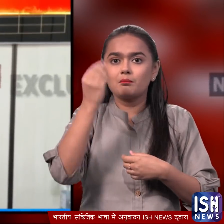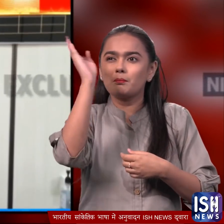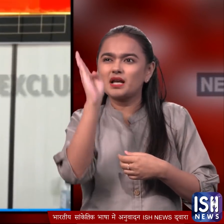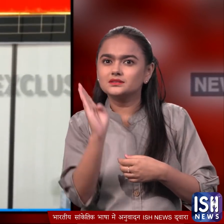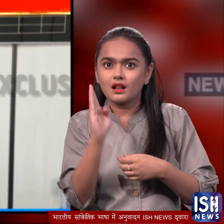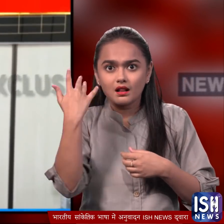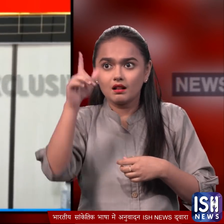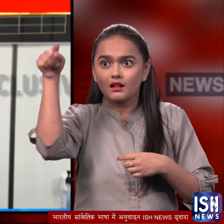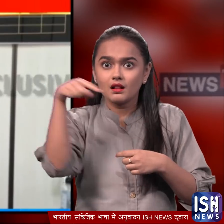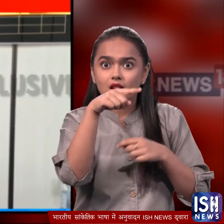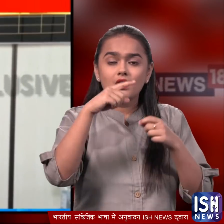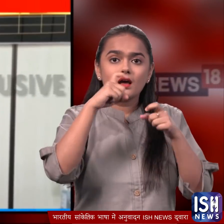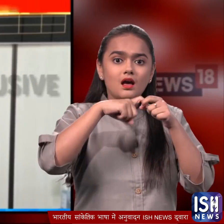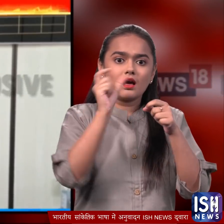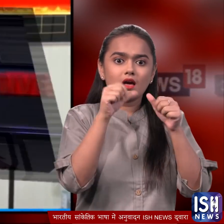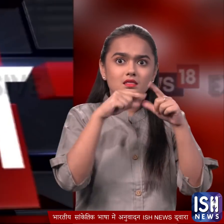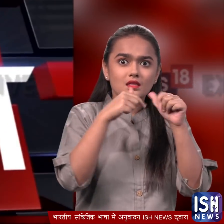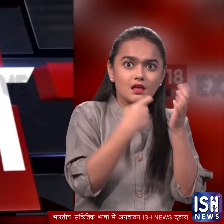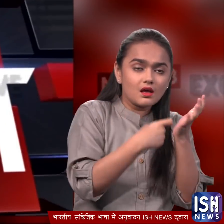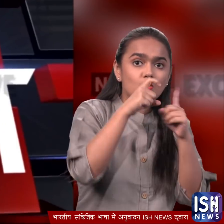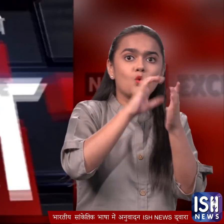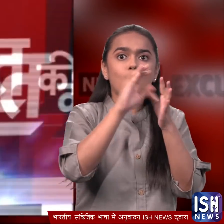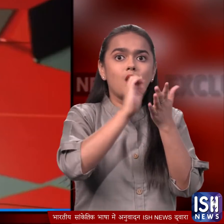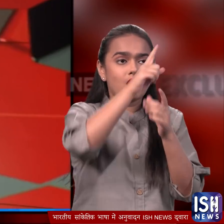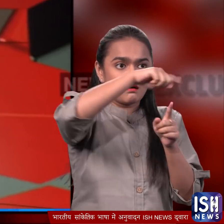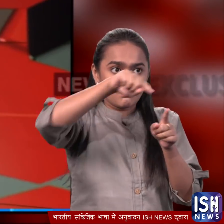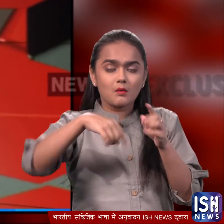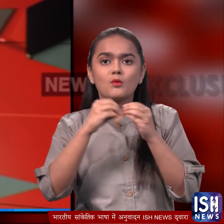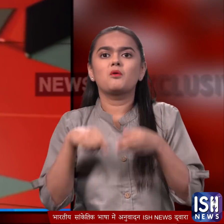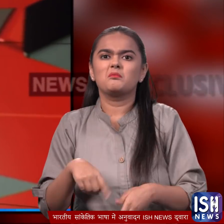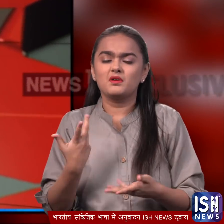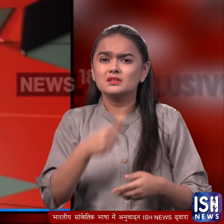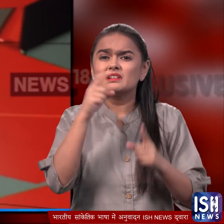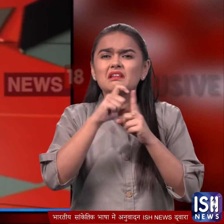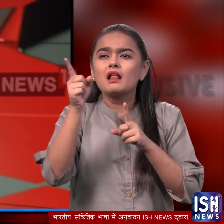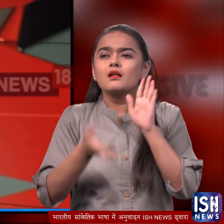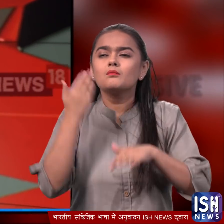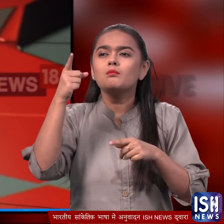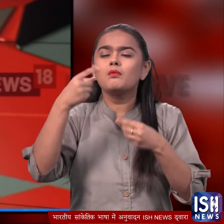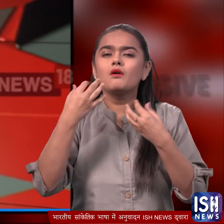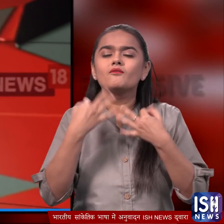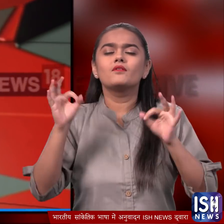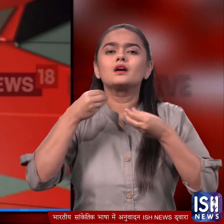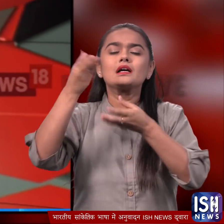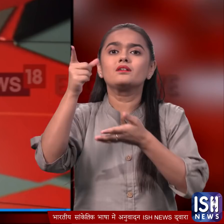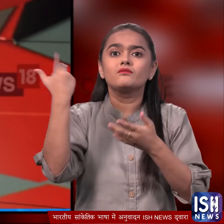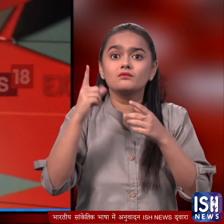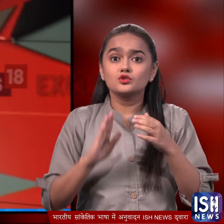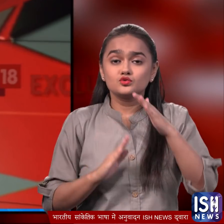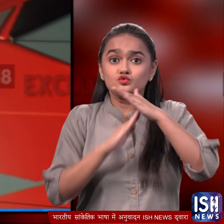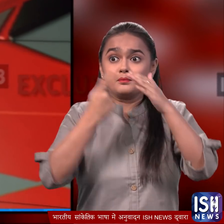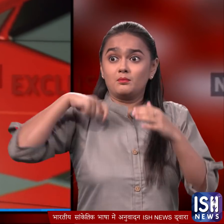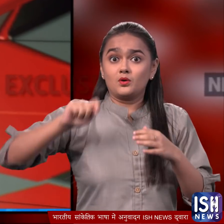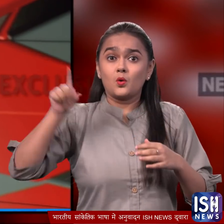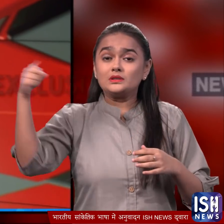कतर, दोहा से फिर या मुंबई या दिल्ली आता है। दिल्ली में एलजी को ज्यादा अधिकार दिए जाने के खिलाफ केजरीवाल सरकार सुप्रीम कोर्ट पहुंच गई। न्यूज